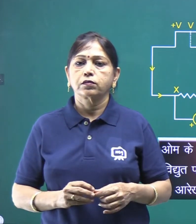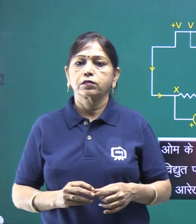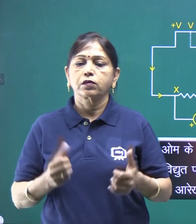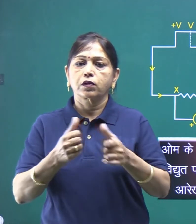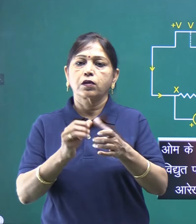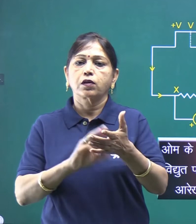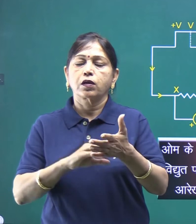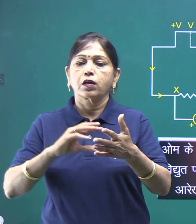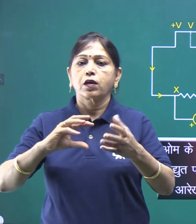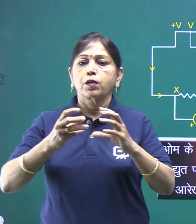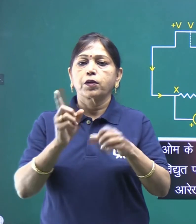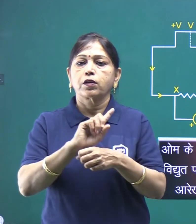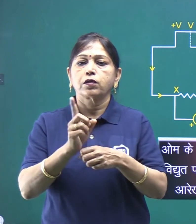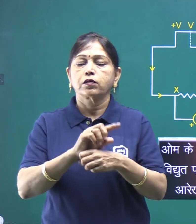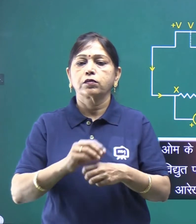अमीटर,